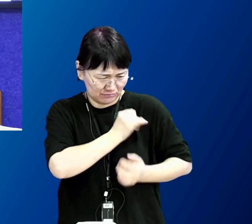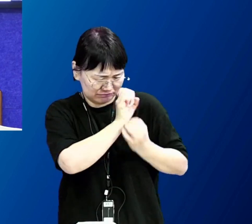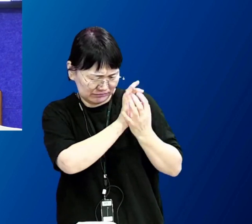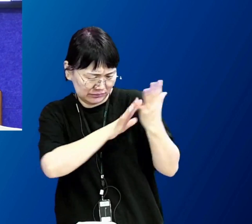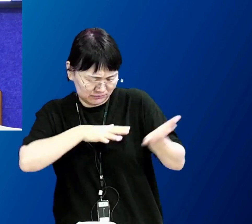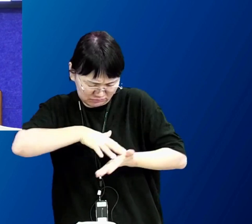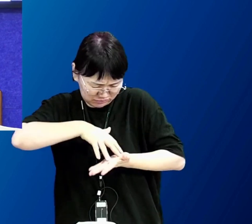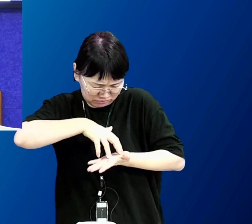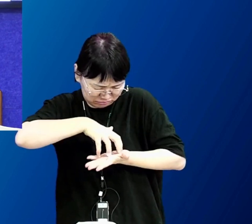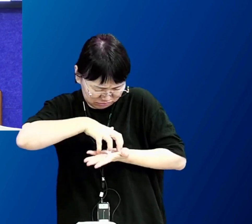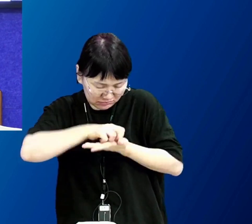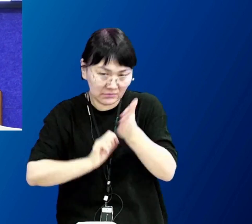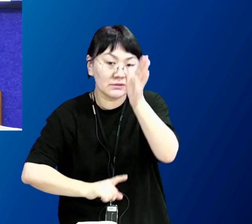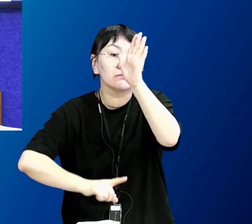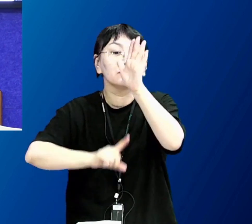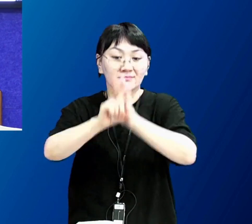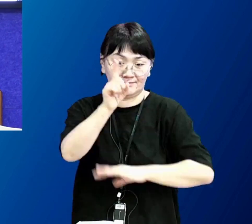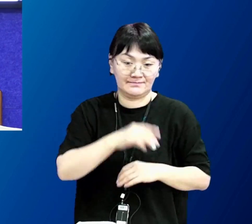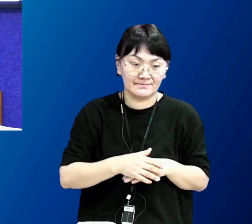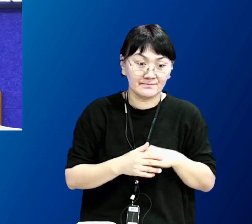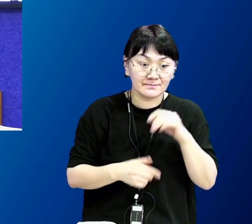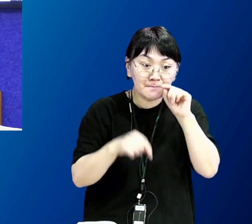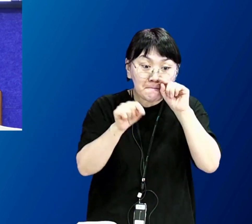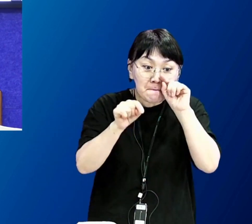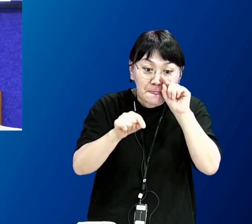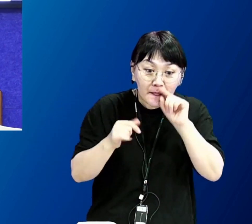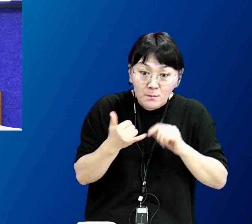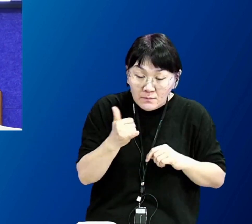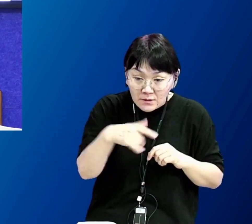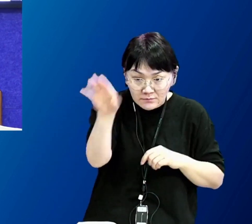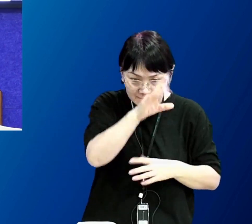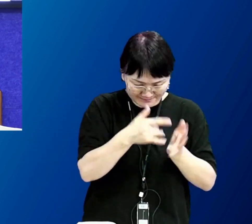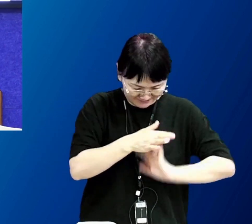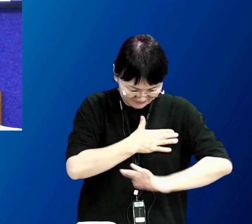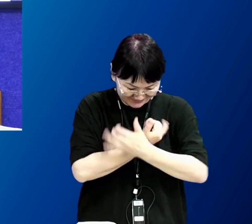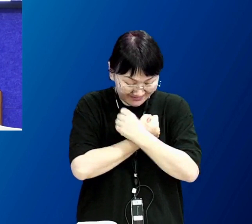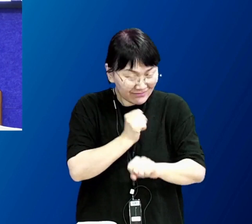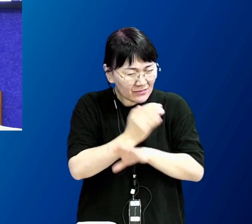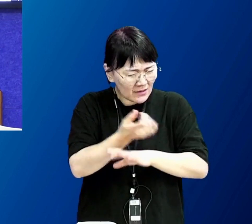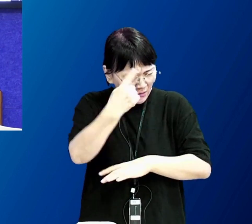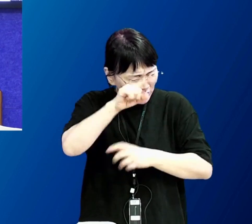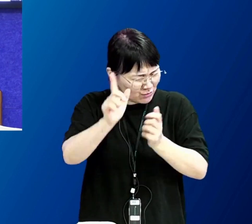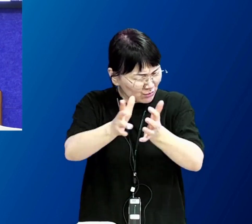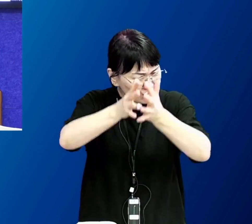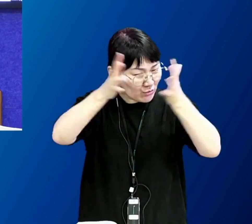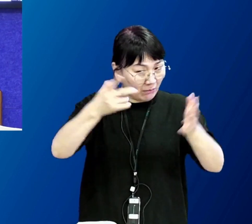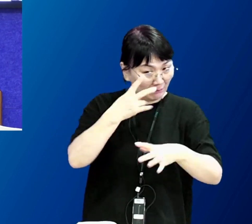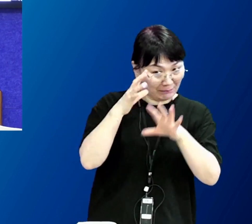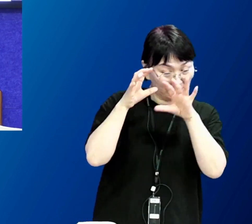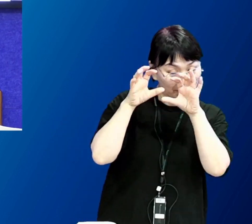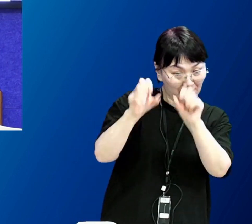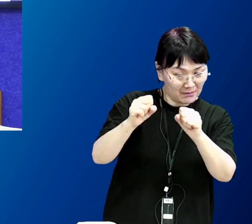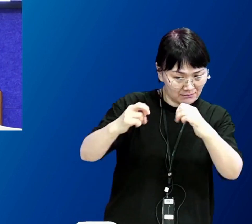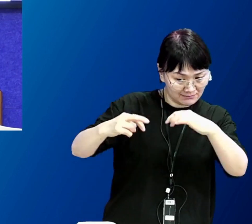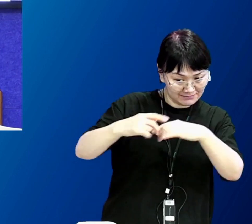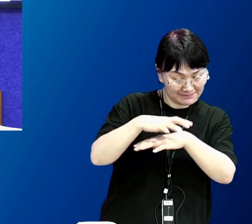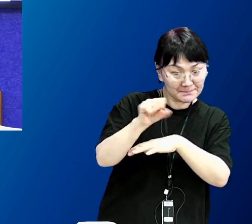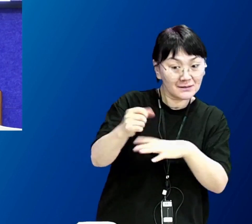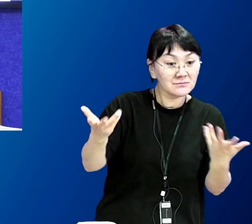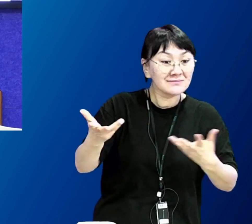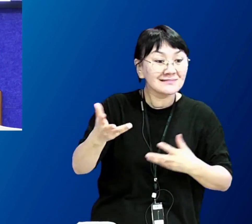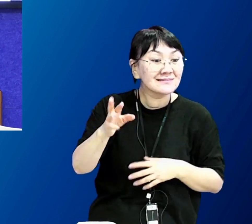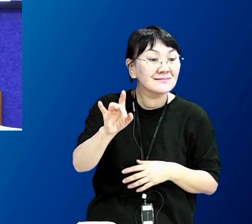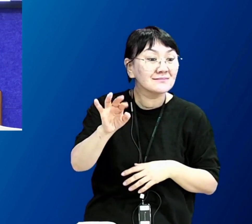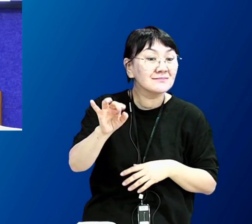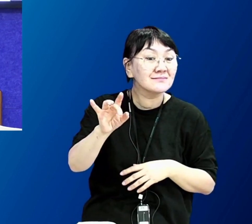баг. За, тийм учраас юу юм бэл? Аврыг авсан хүний хамгийн том шинж тэмдэг нь юу вэ? Тэр нь үү